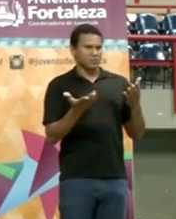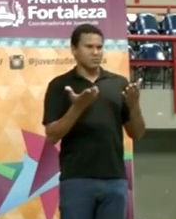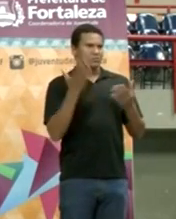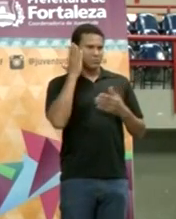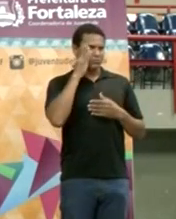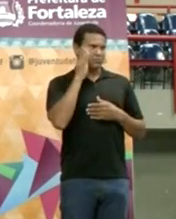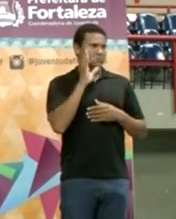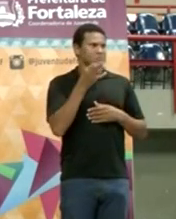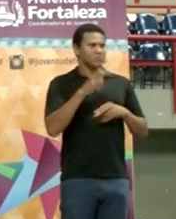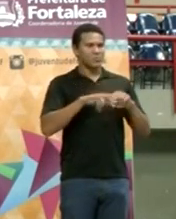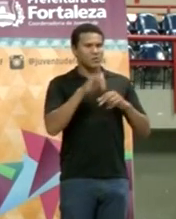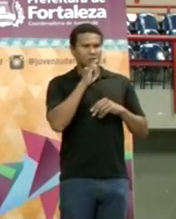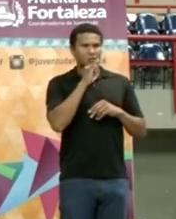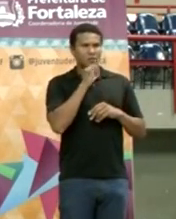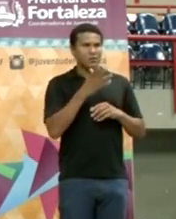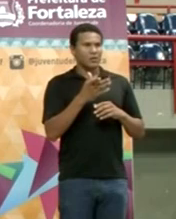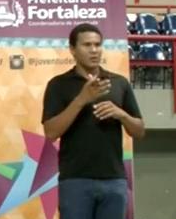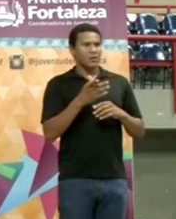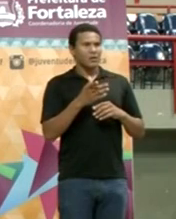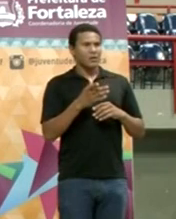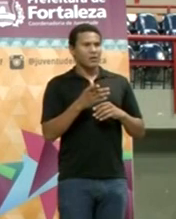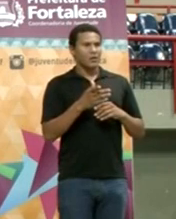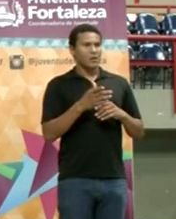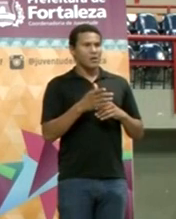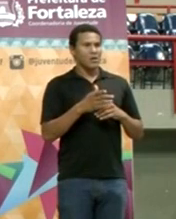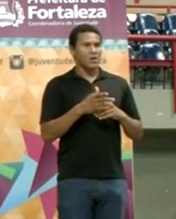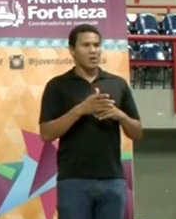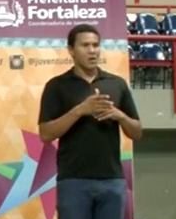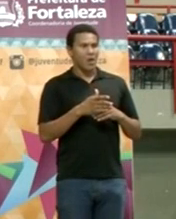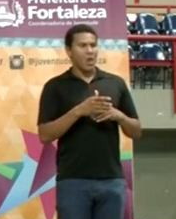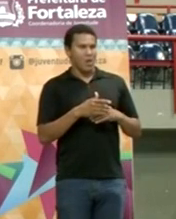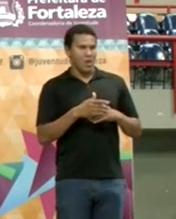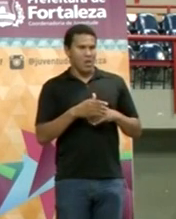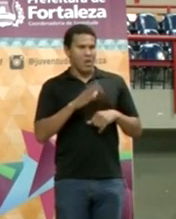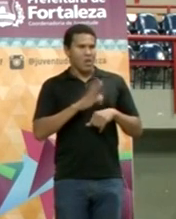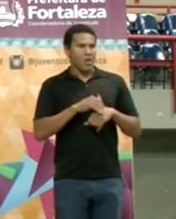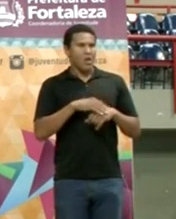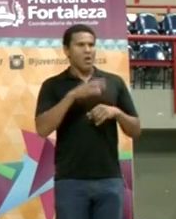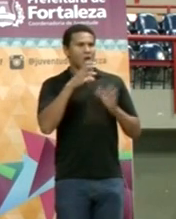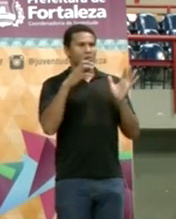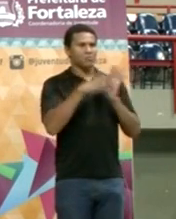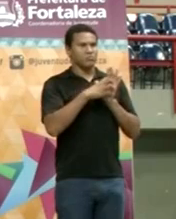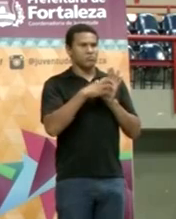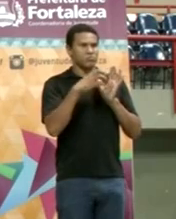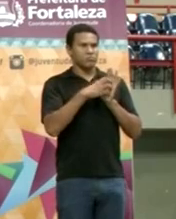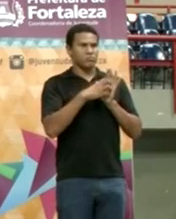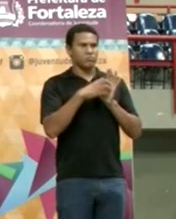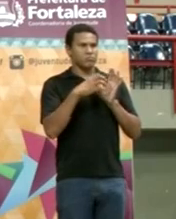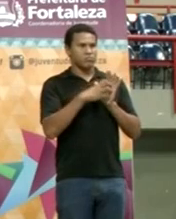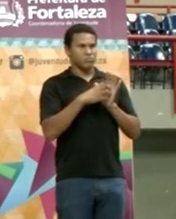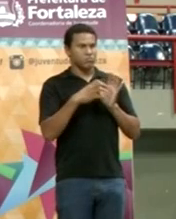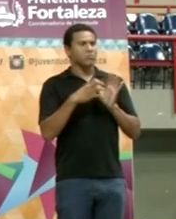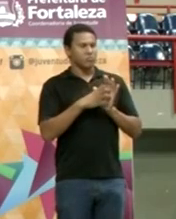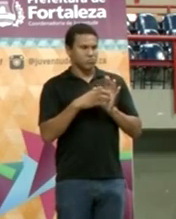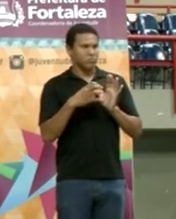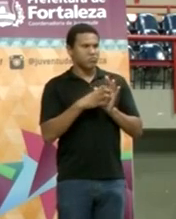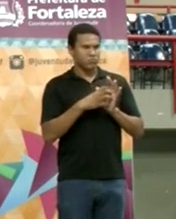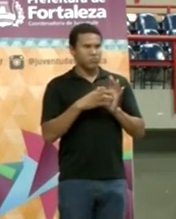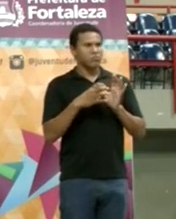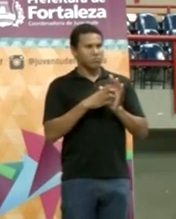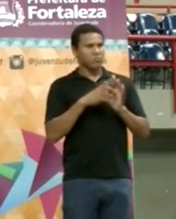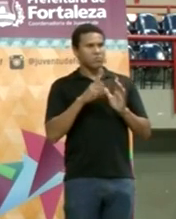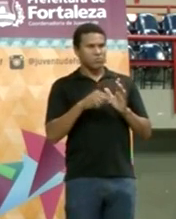sexual. O sangue é uma via de transmissão. Em relação à transmissão do HIV pelo beijo,